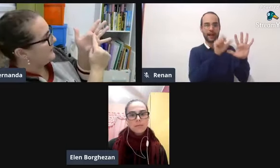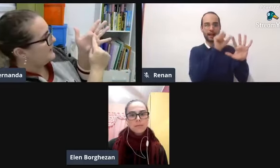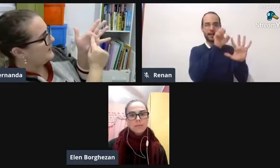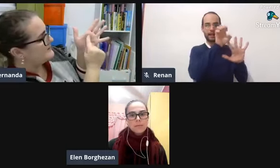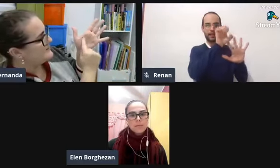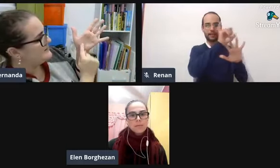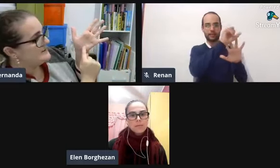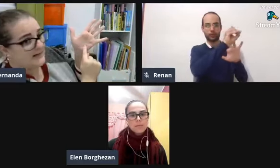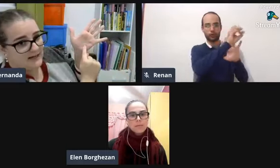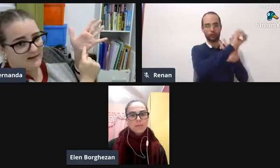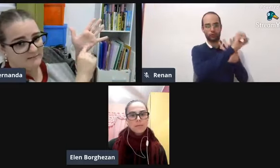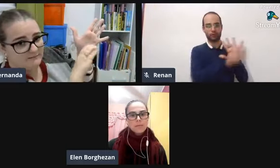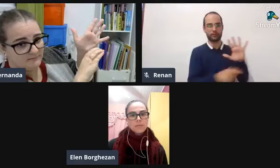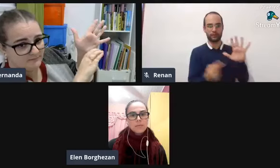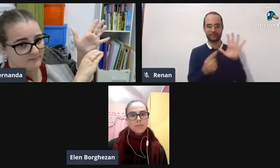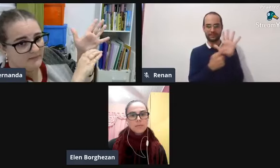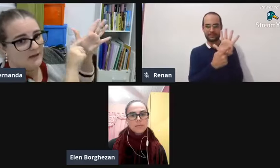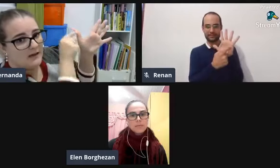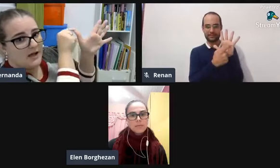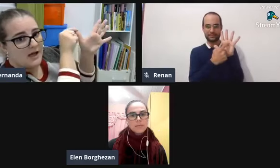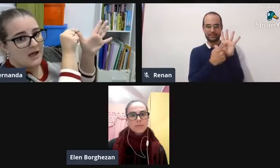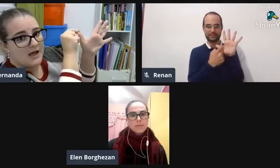aqui. C,